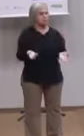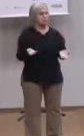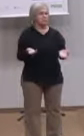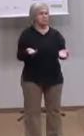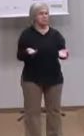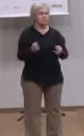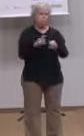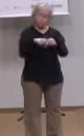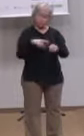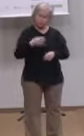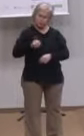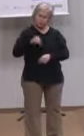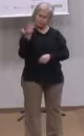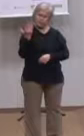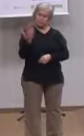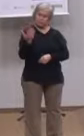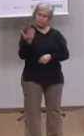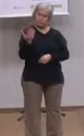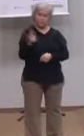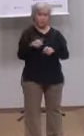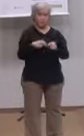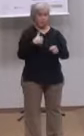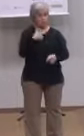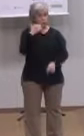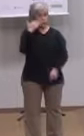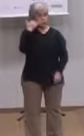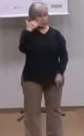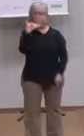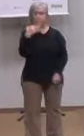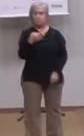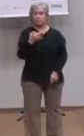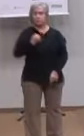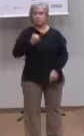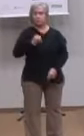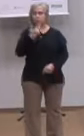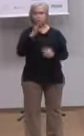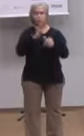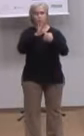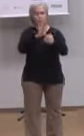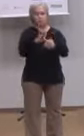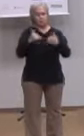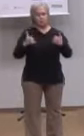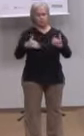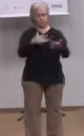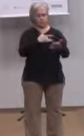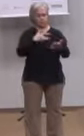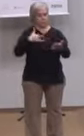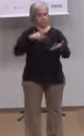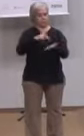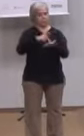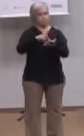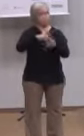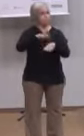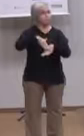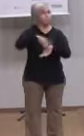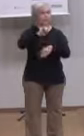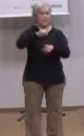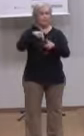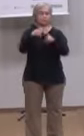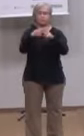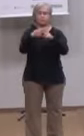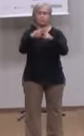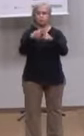esse número. Mas eu tenho certeza que o número que é apresentado pelo Ministério da Saúde é muito maior que